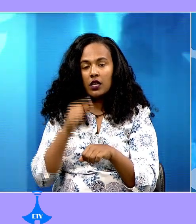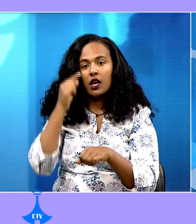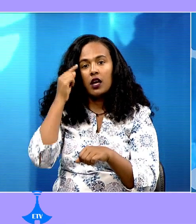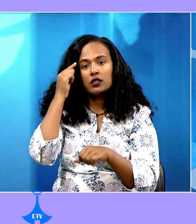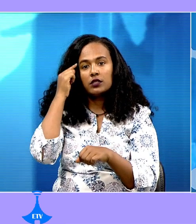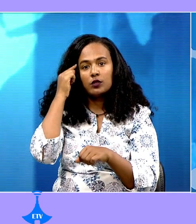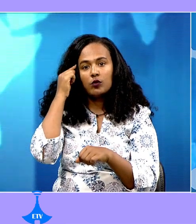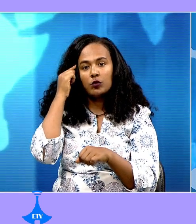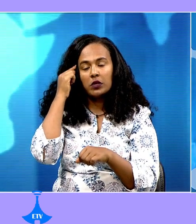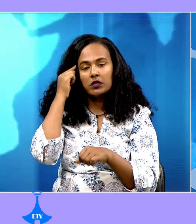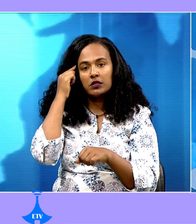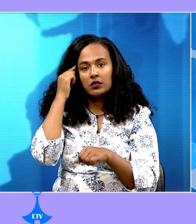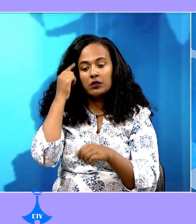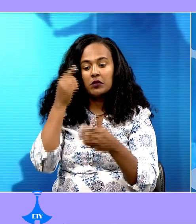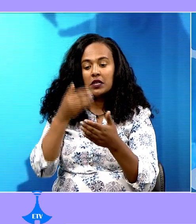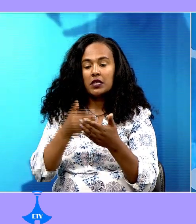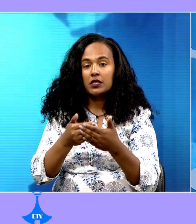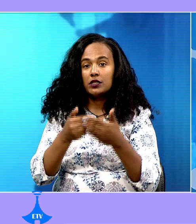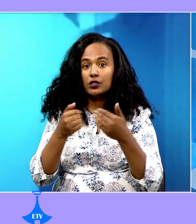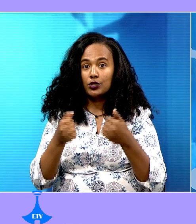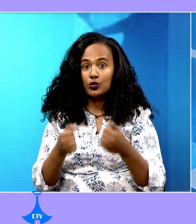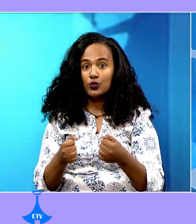ያሰቡበት መድረስ እንዲችሉ